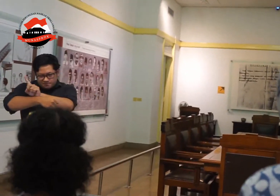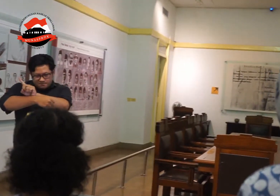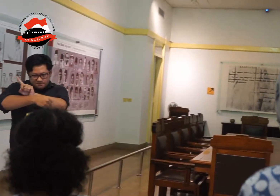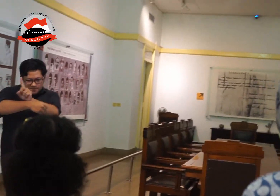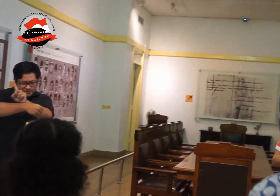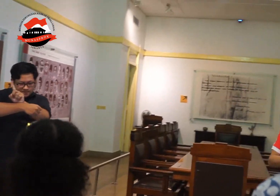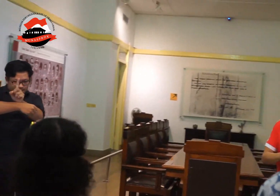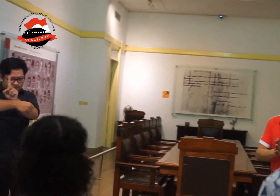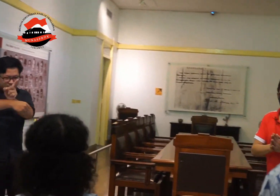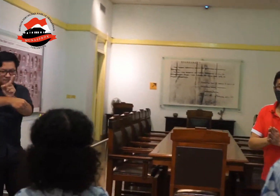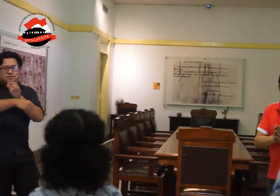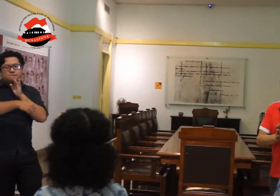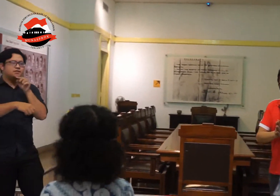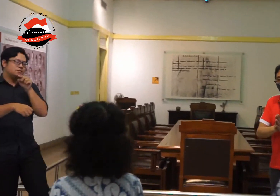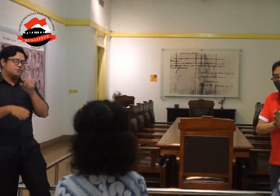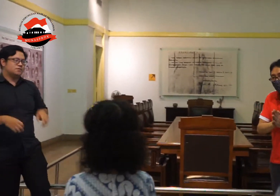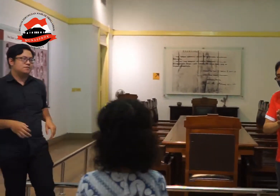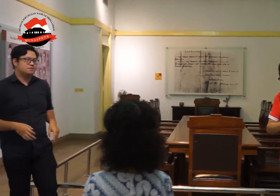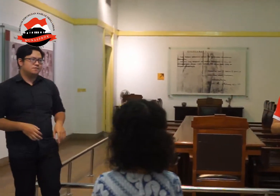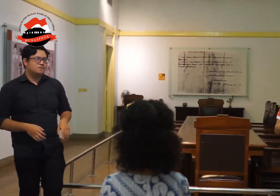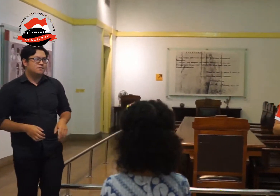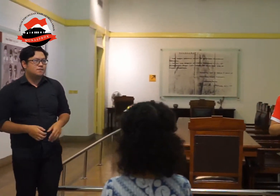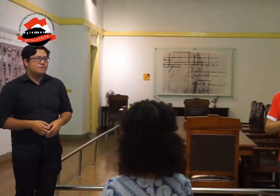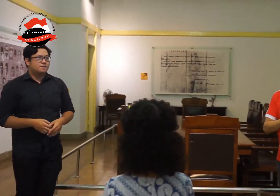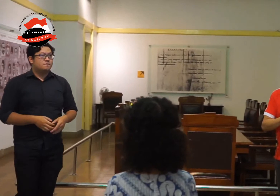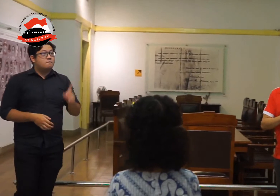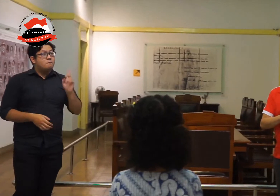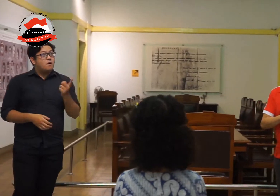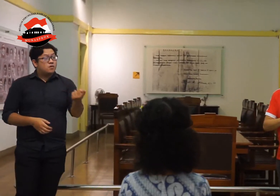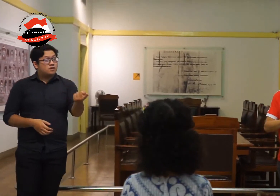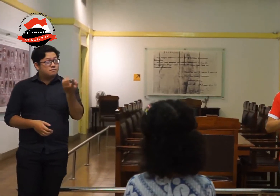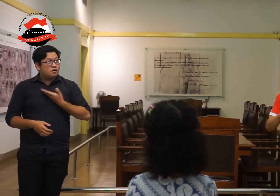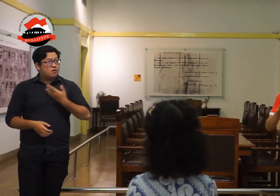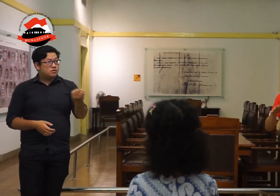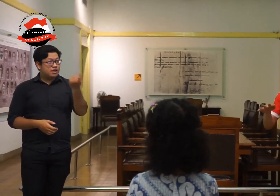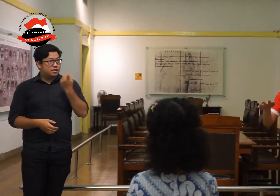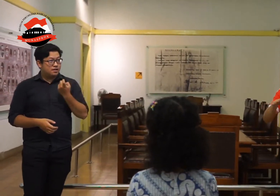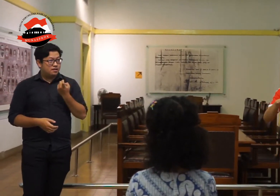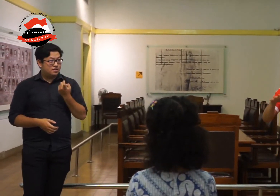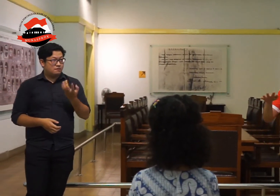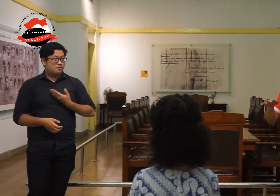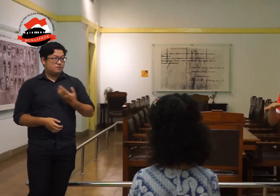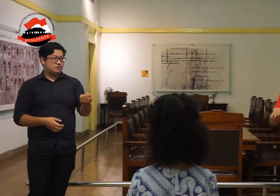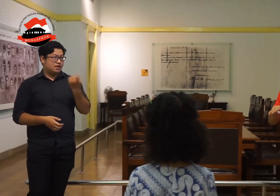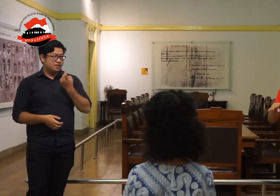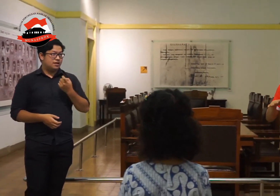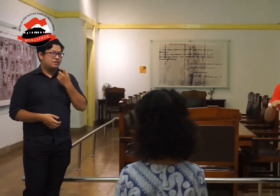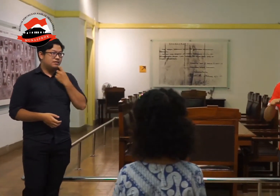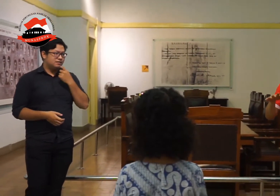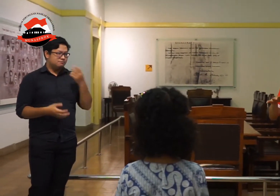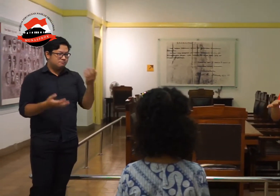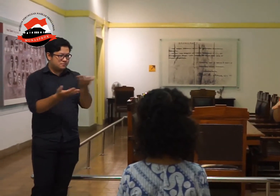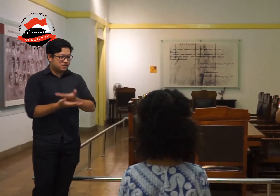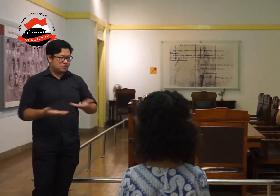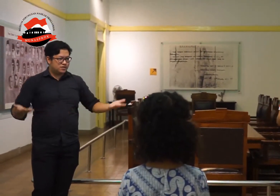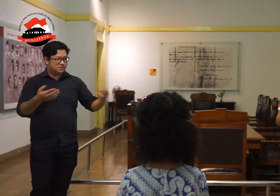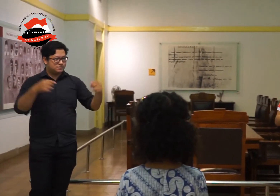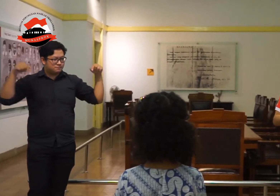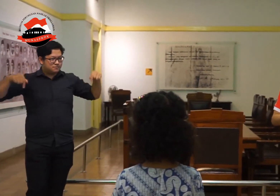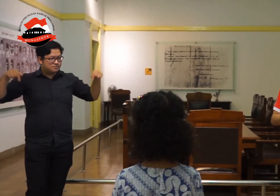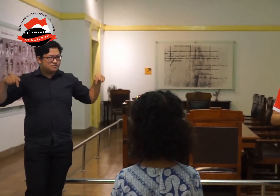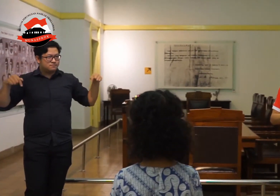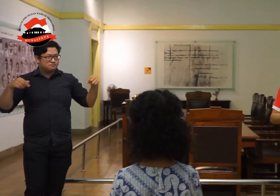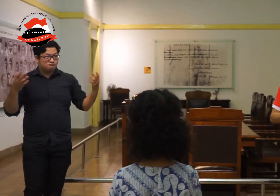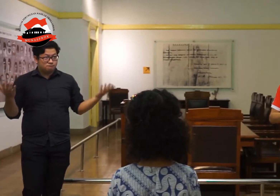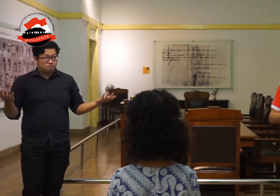naskah proklamasi. Ada yang mau ditanyakan atau tidak terkait apa yang terjadi di rumah